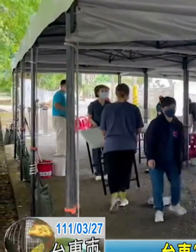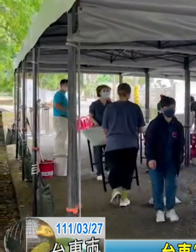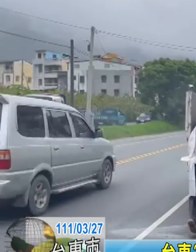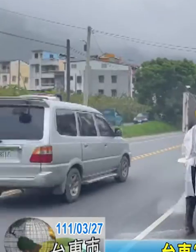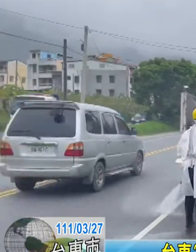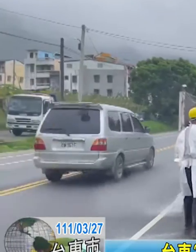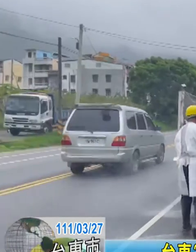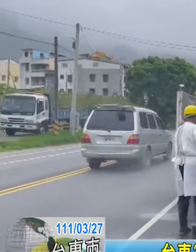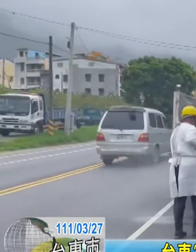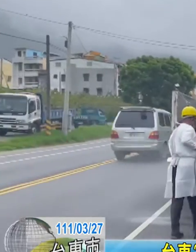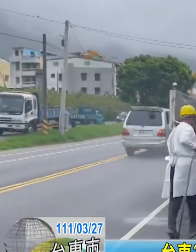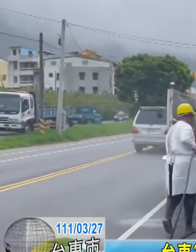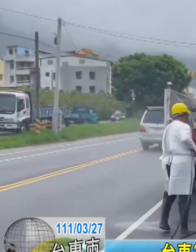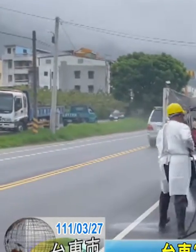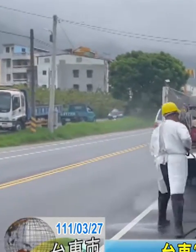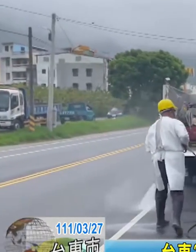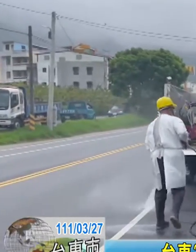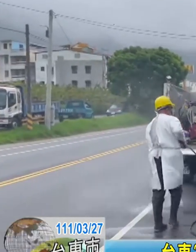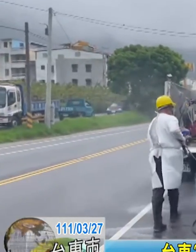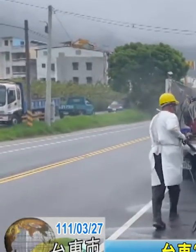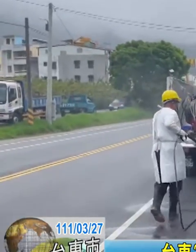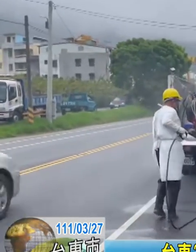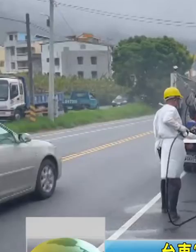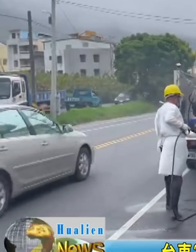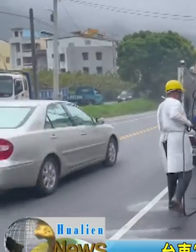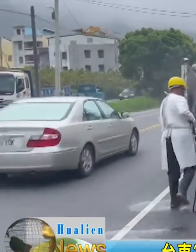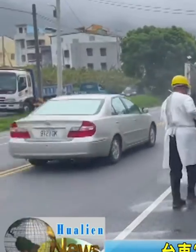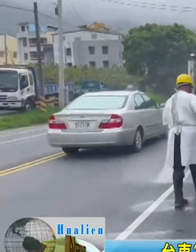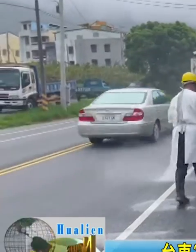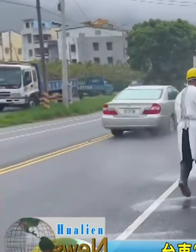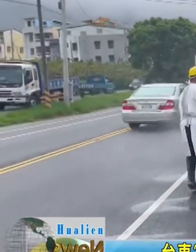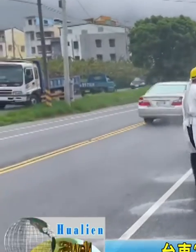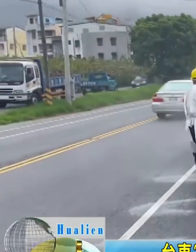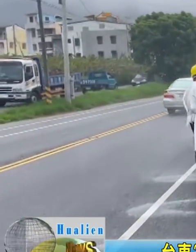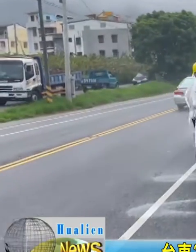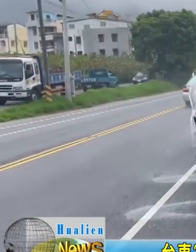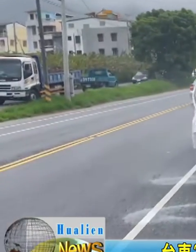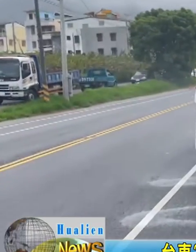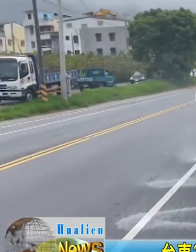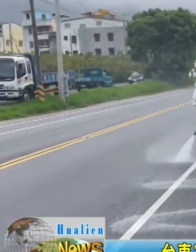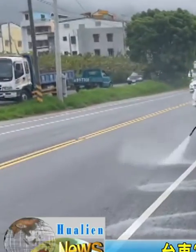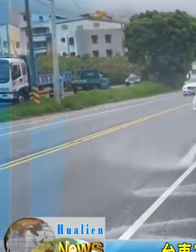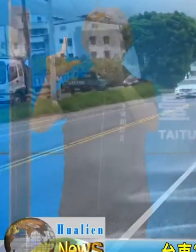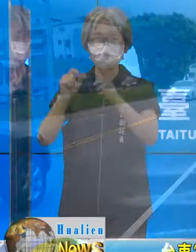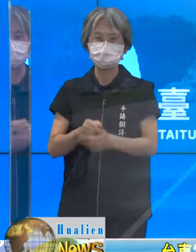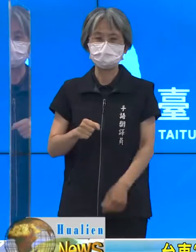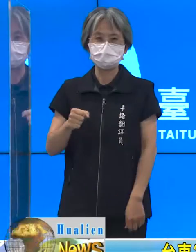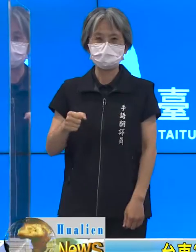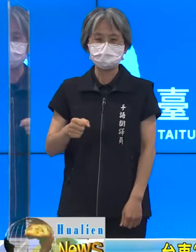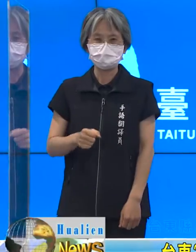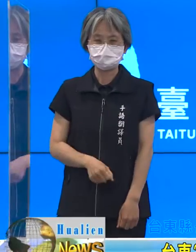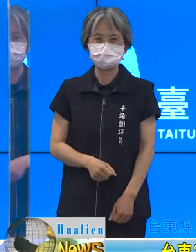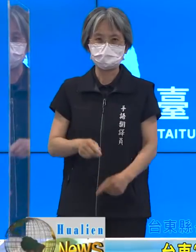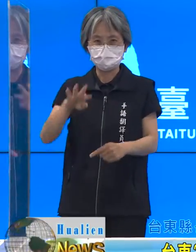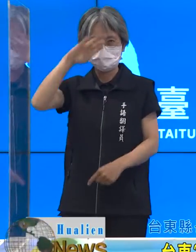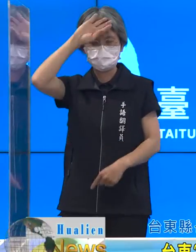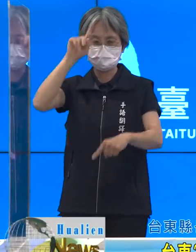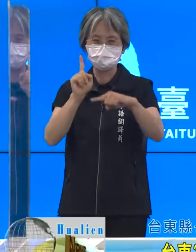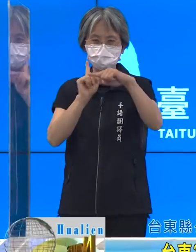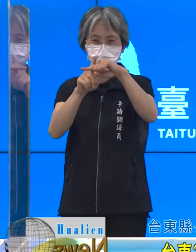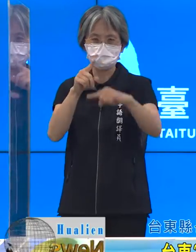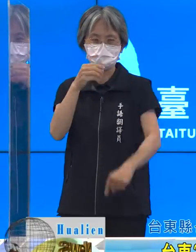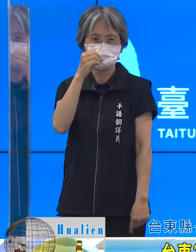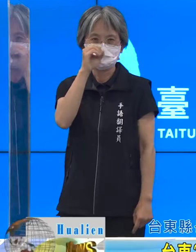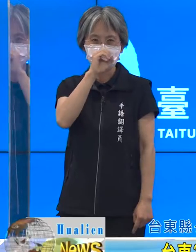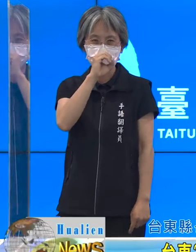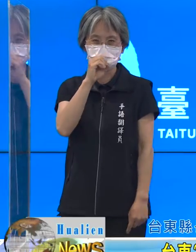案。县府在27号当天宣布有6位台东乡亲确诊。 台东在维持280天的本土